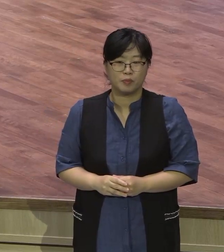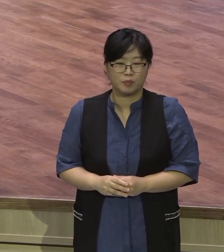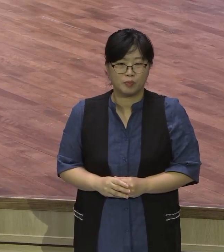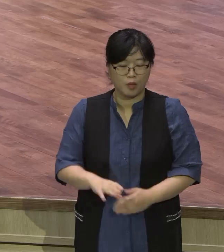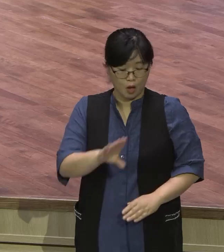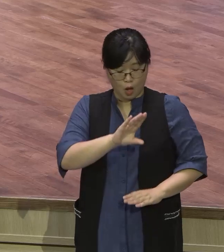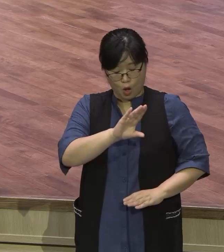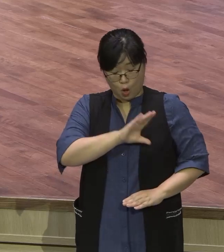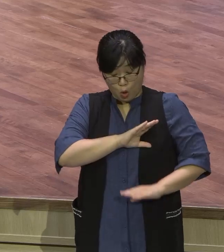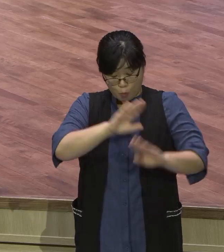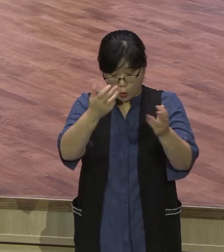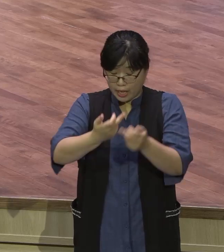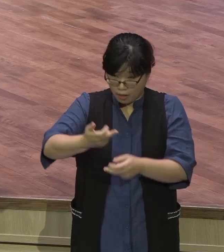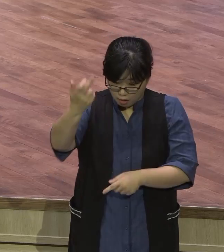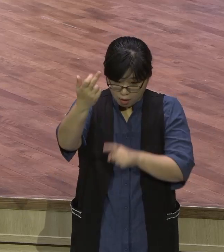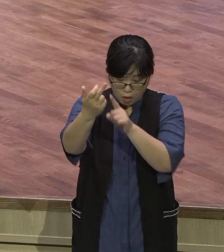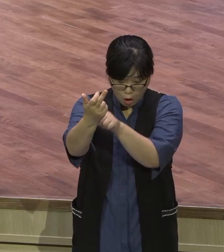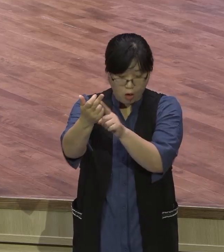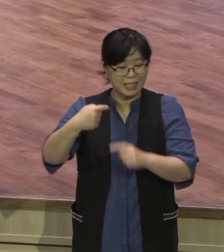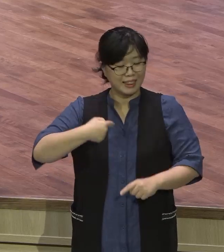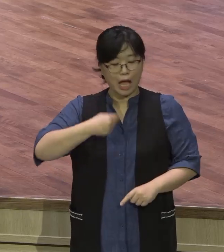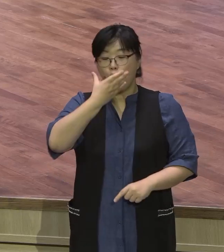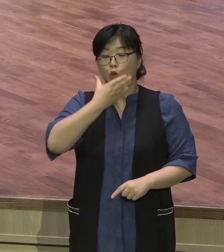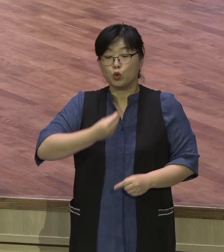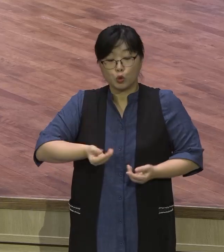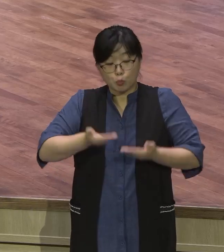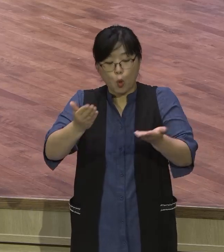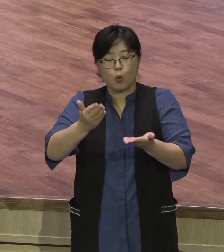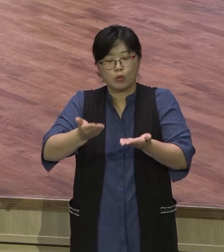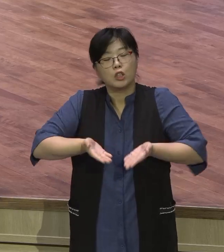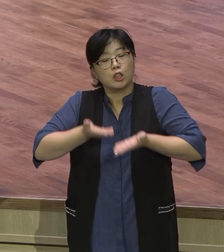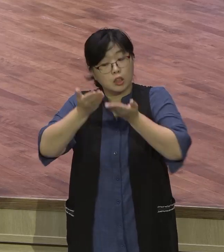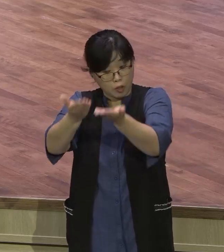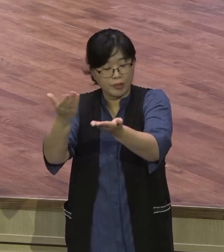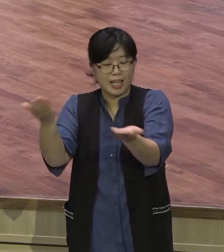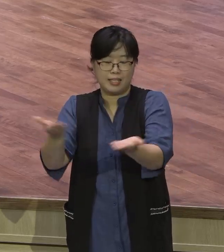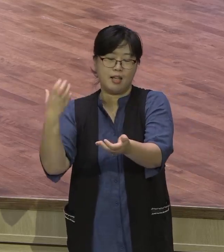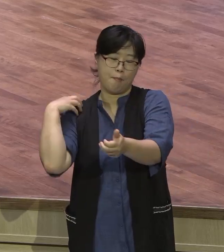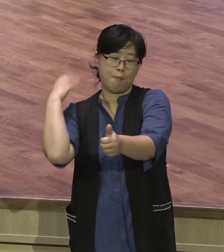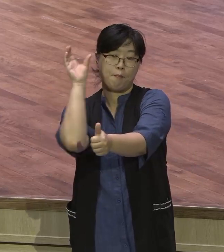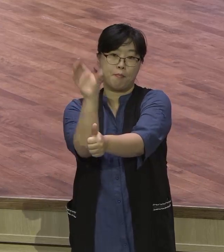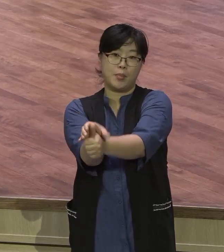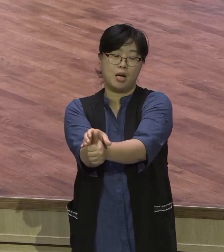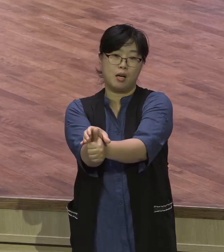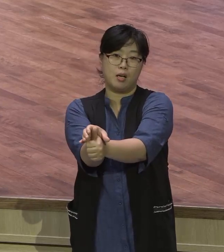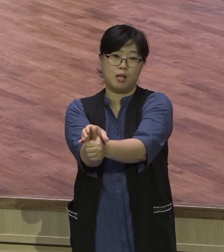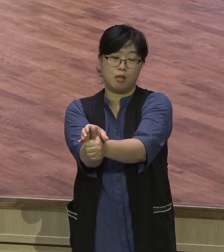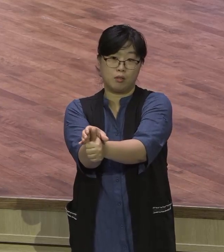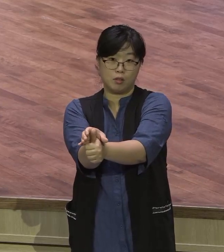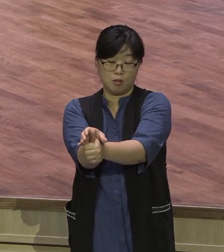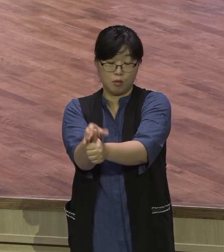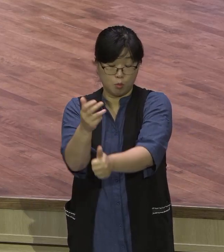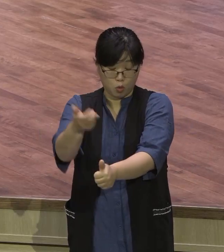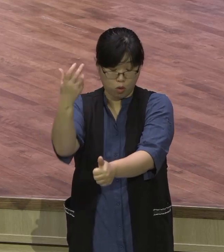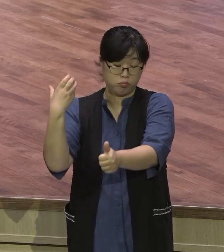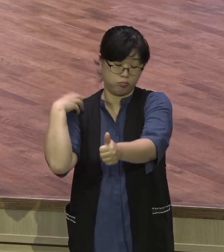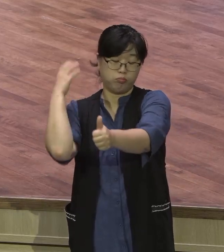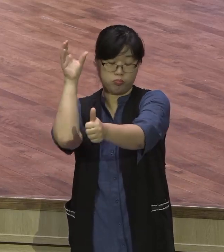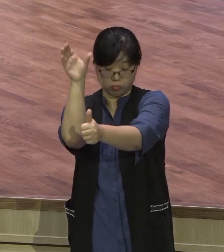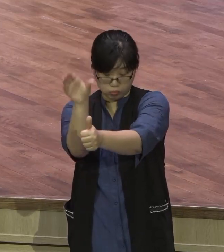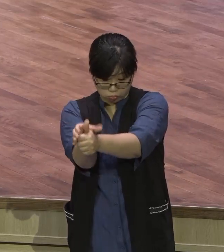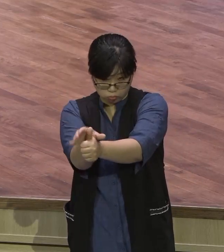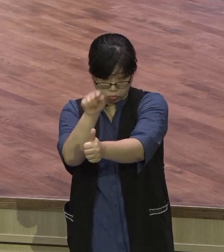역할을 하기 때문에 그래요. 제사장이 하나님 이름으로 이스라엘 백성에게 축복하면 뭐요? 하나님 이름으로